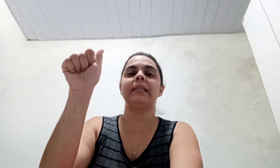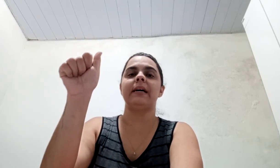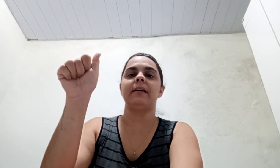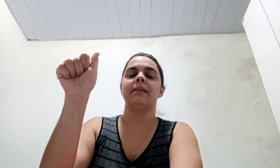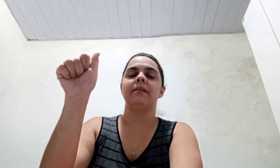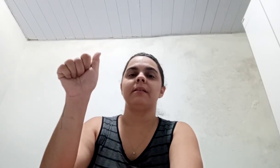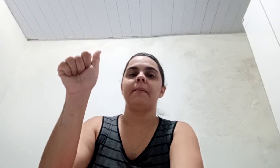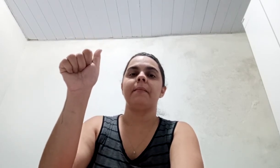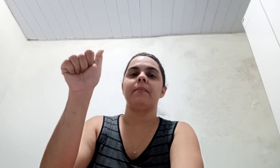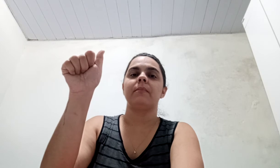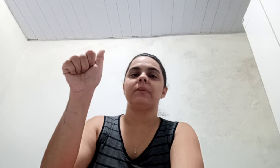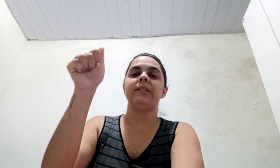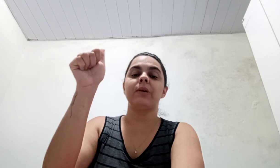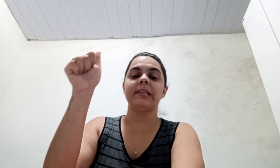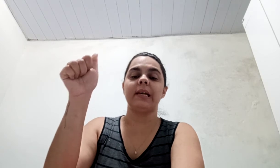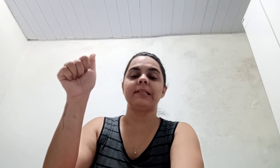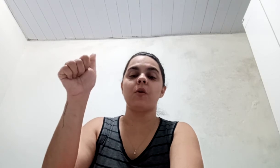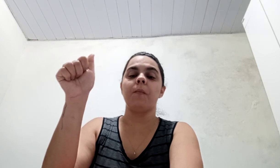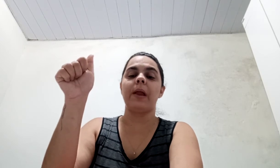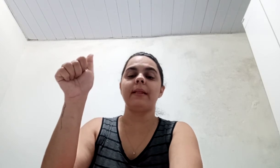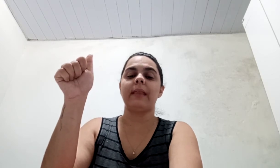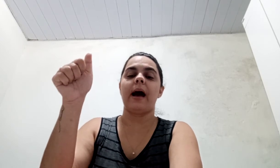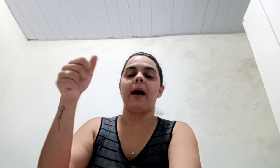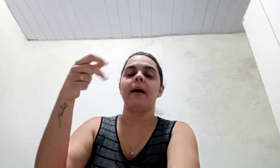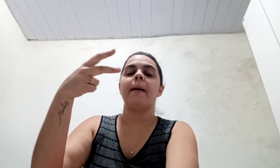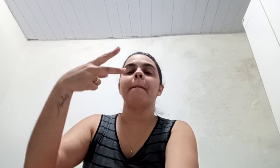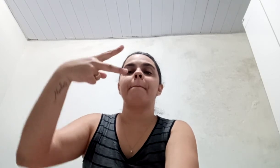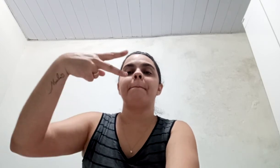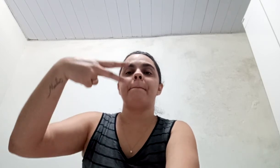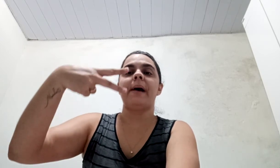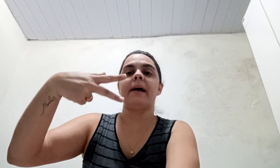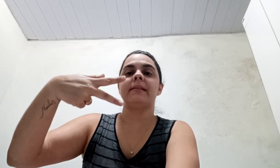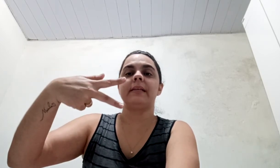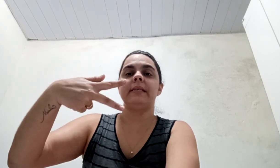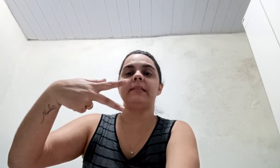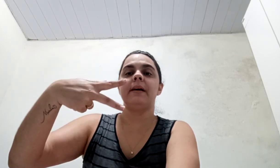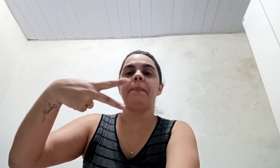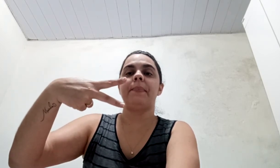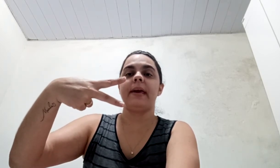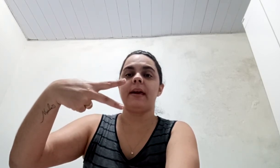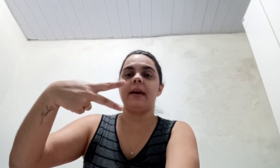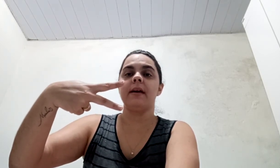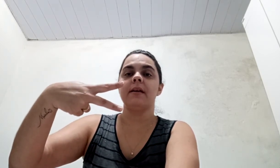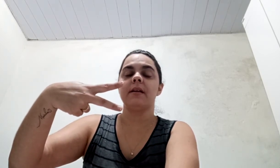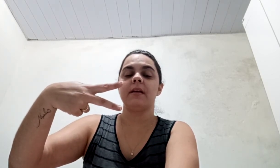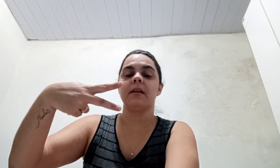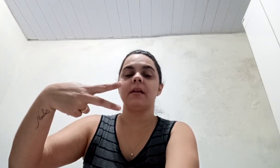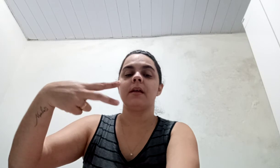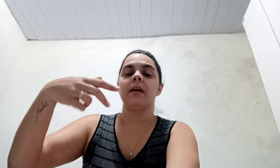Ana. Se eu quisesse completar, Patrícia P,